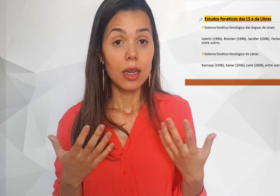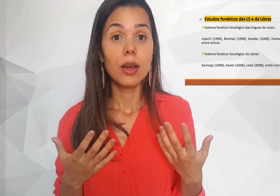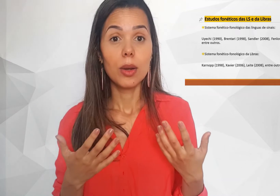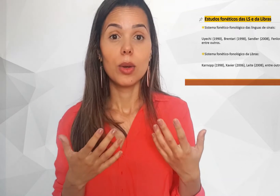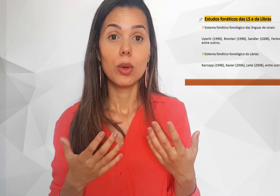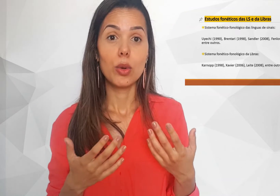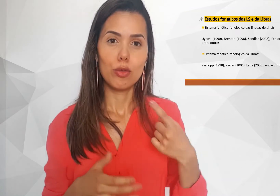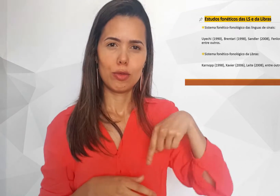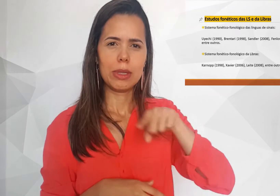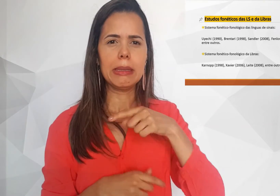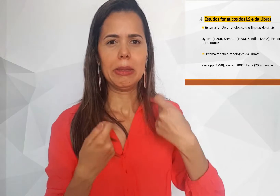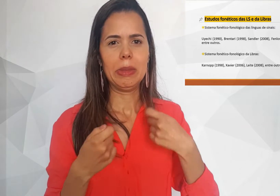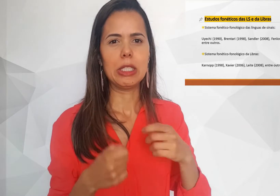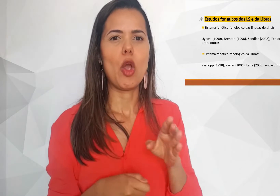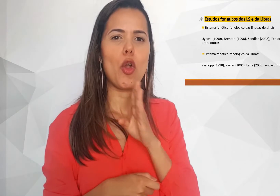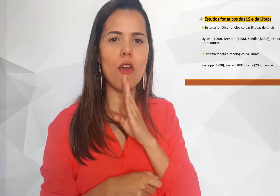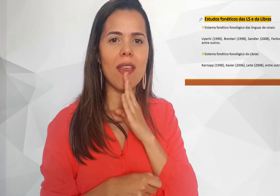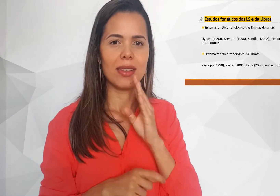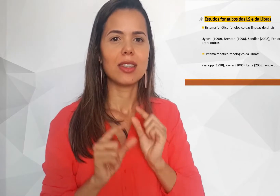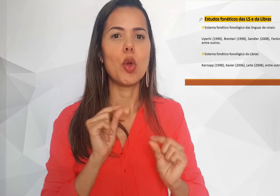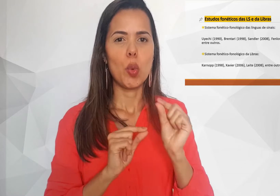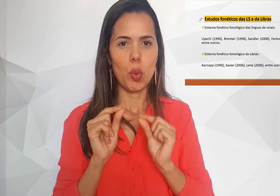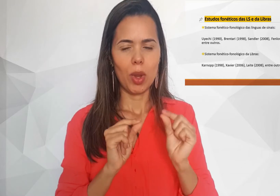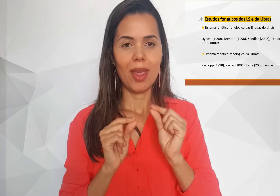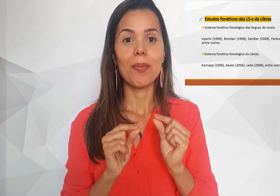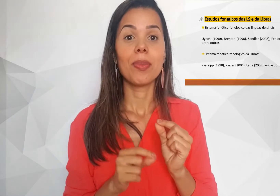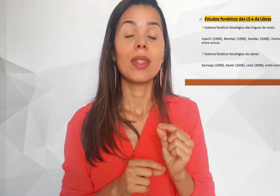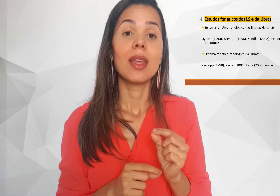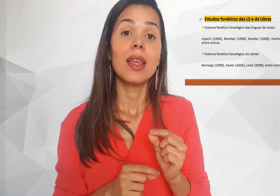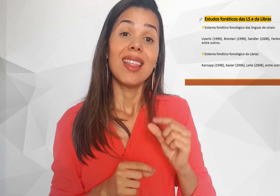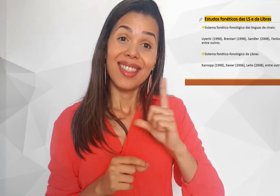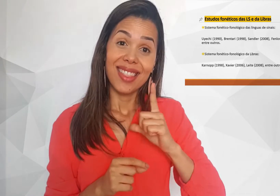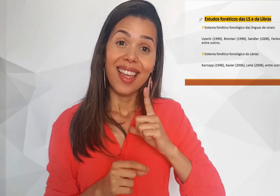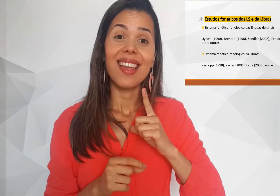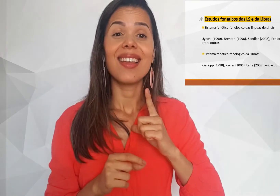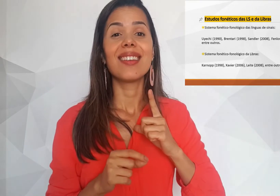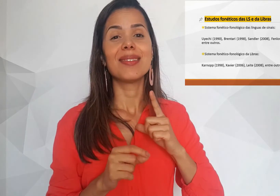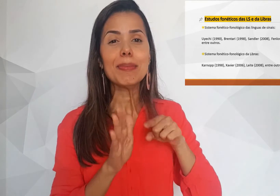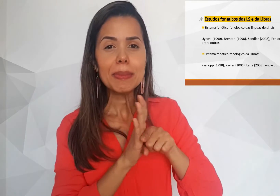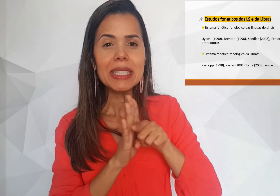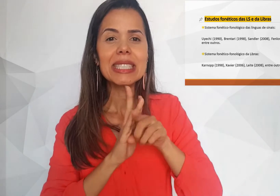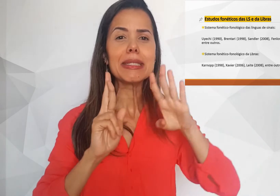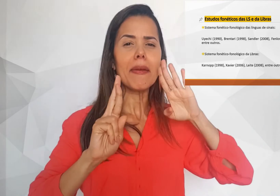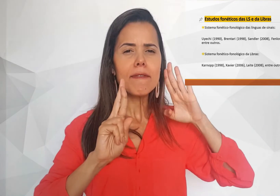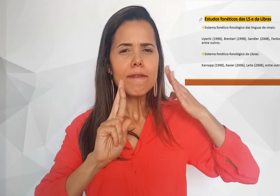dessa língua. Para conhecimento de vocês, eu estou aqui fazendo referência a alguns trabalhos que